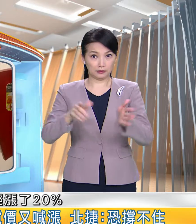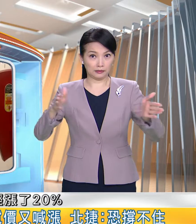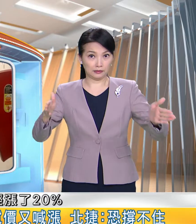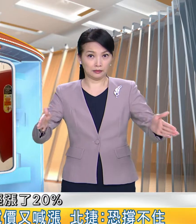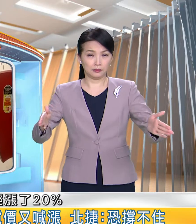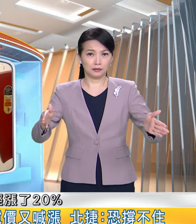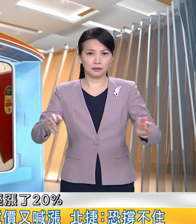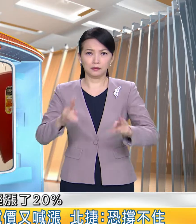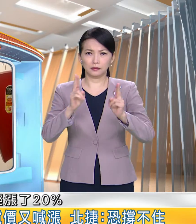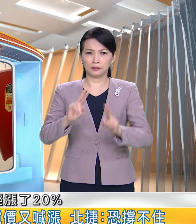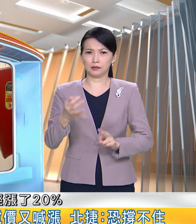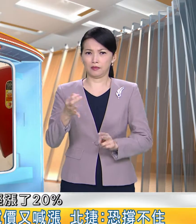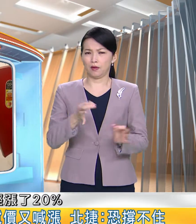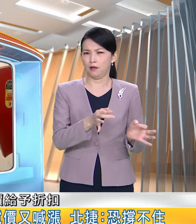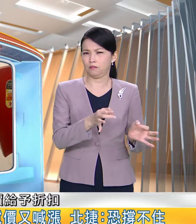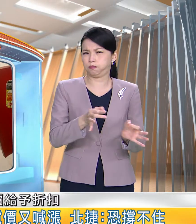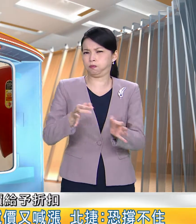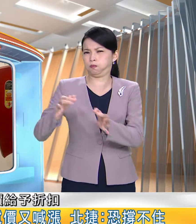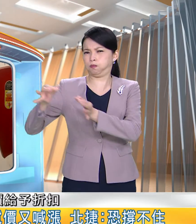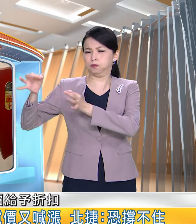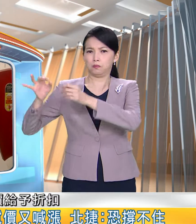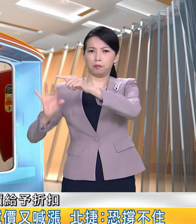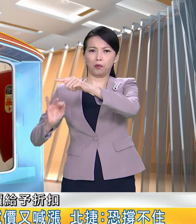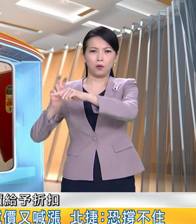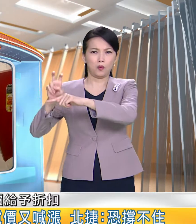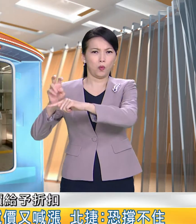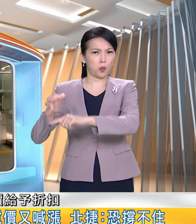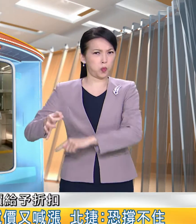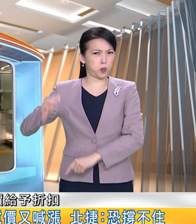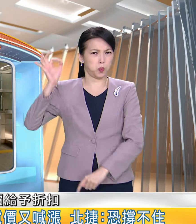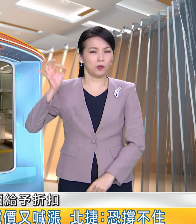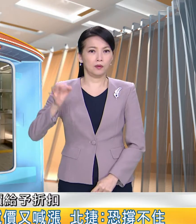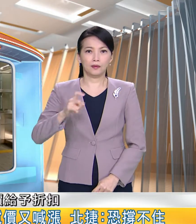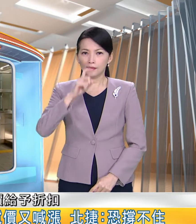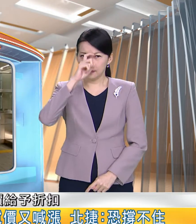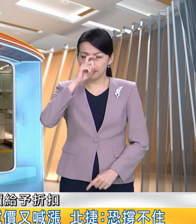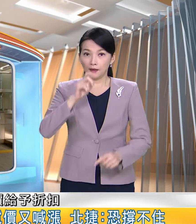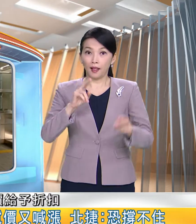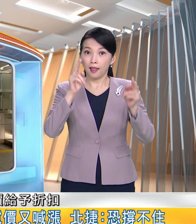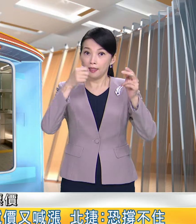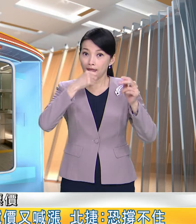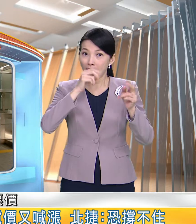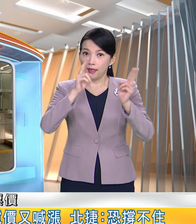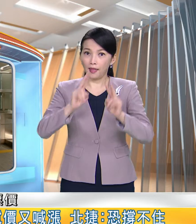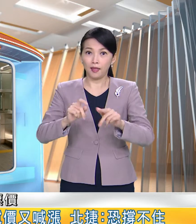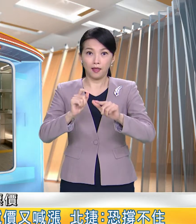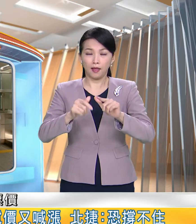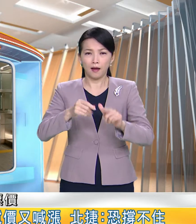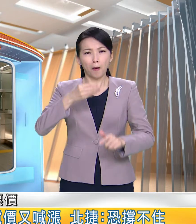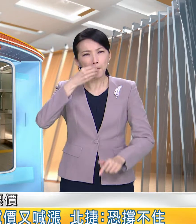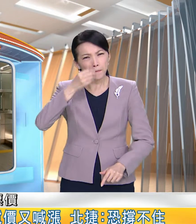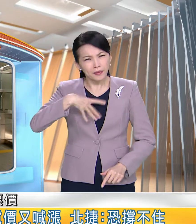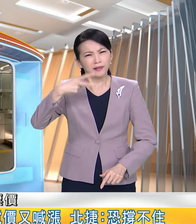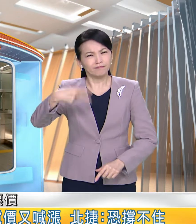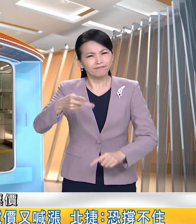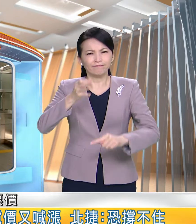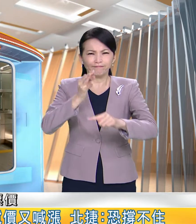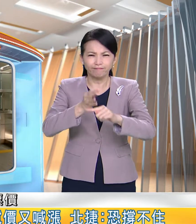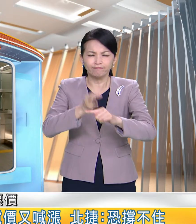20%，希望台电这一波涨价给予折扣，否则不排除要检讨